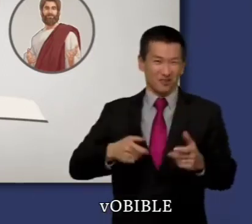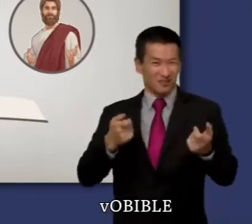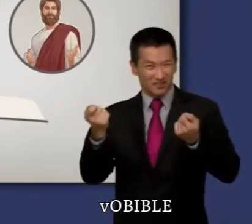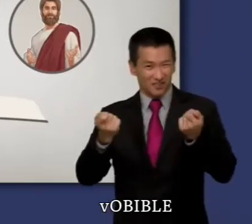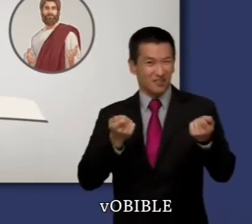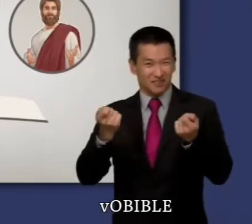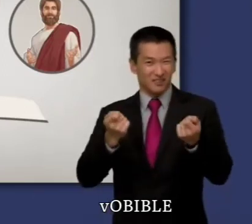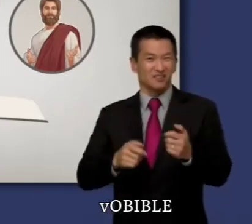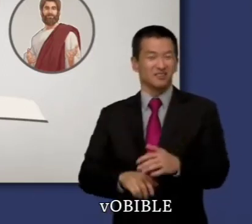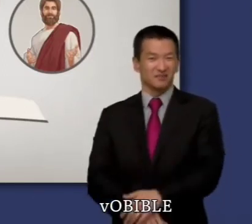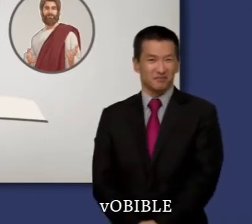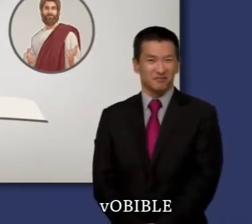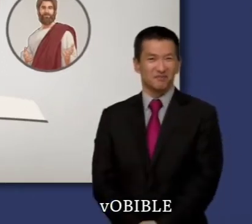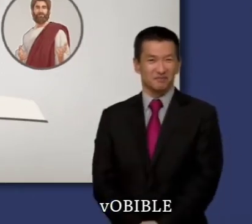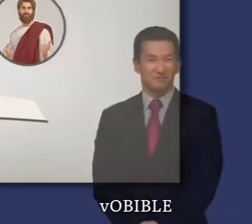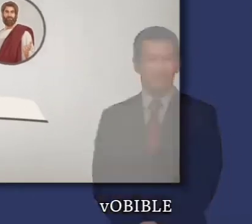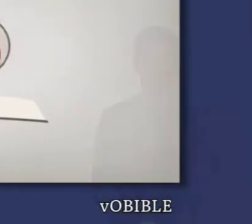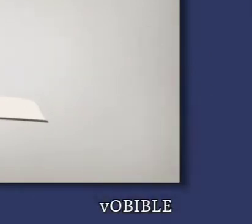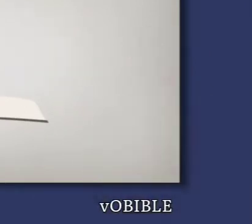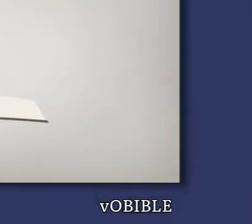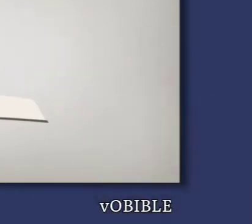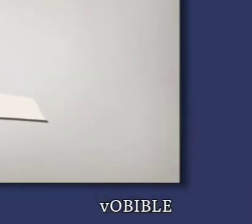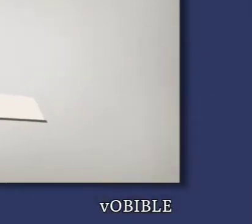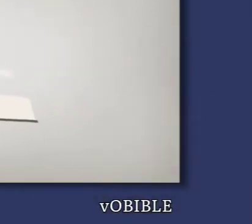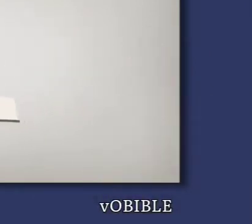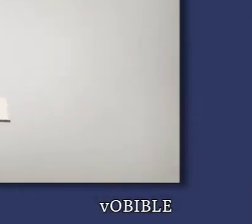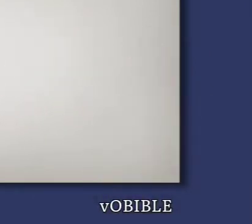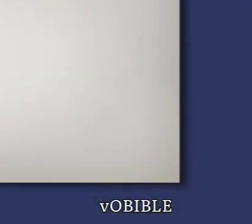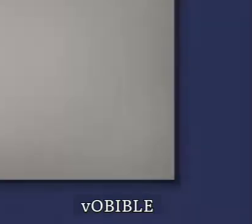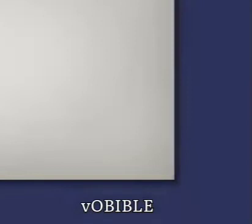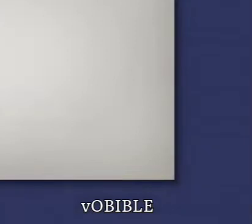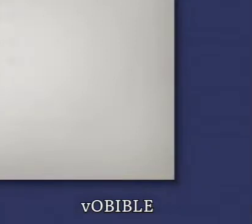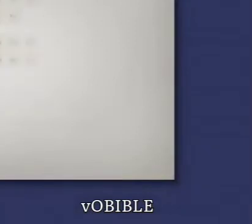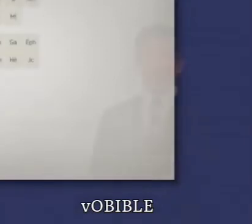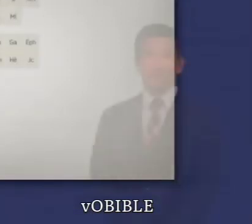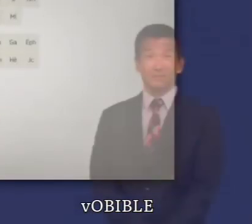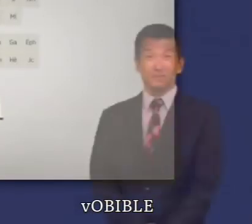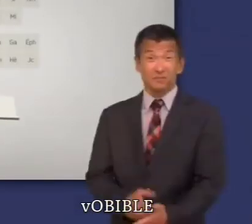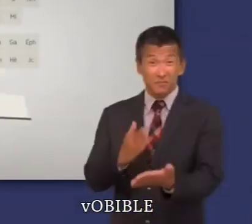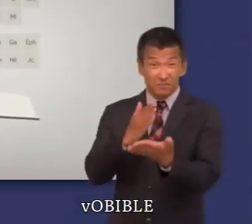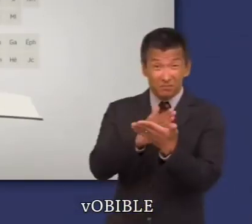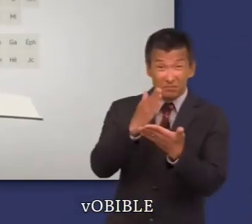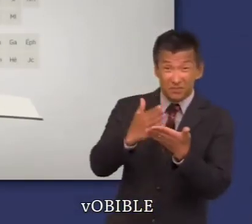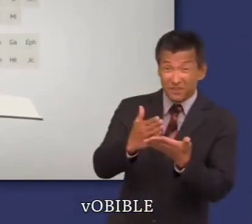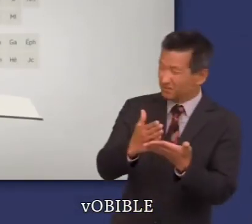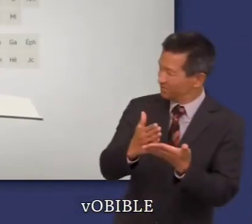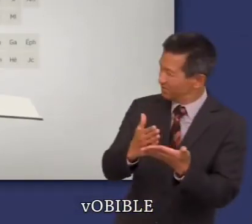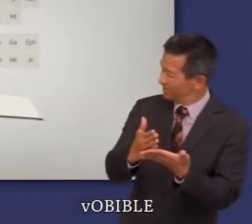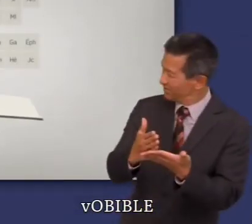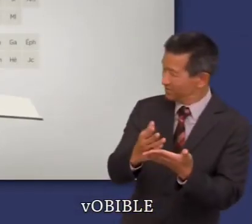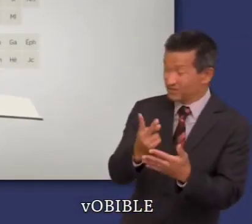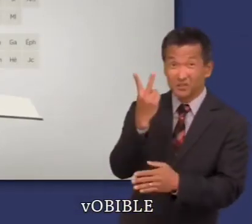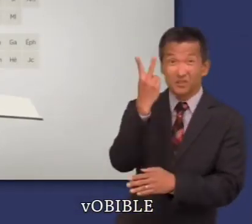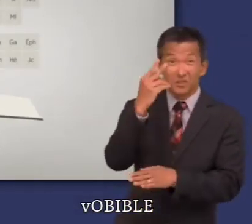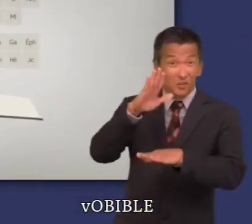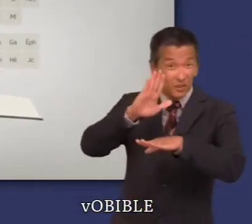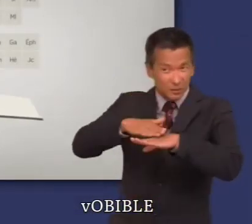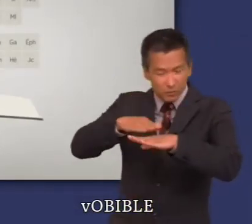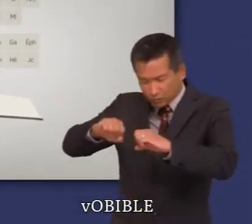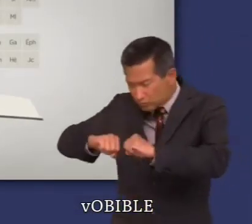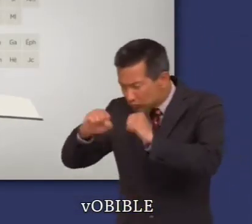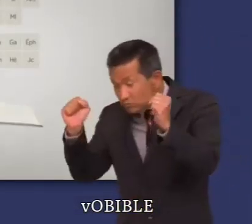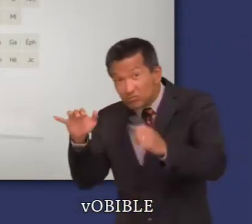Le chapitre 31 clôture le premier livre de Samuel. Saül et 3 de ses fils meurent et sont enterrés sous un